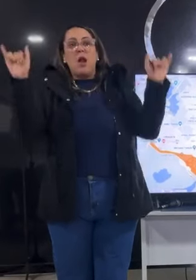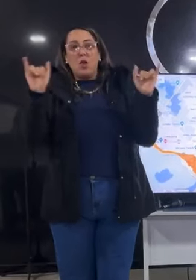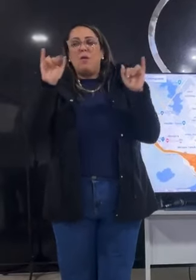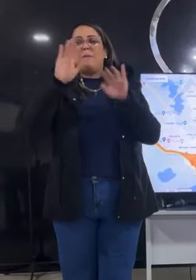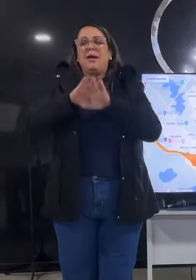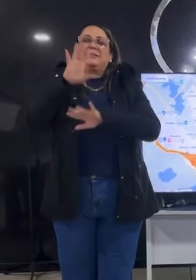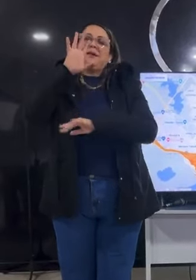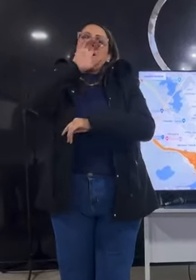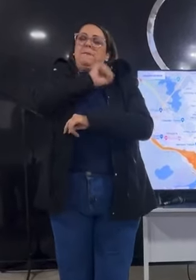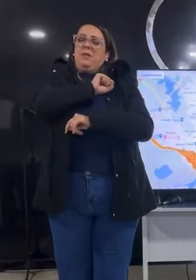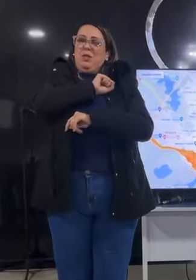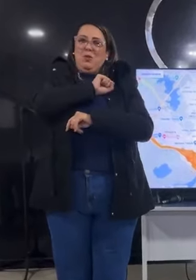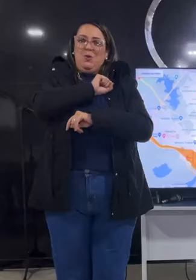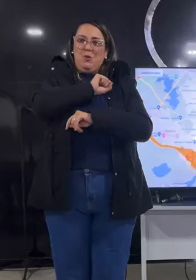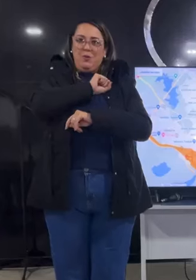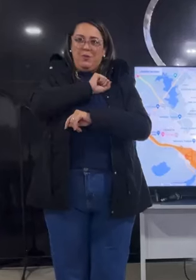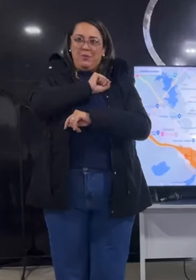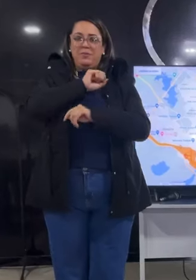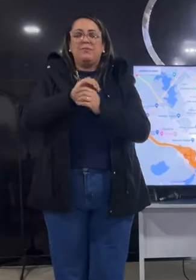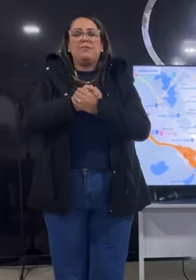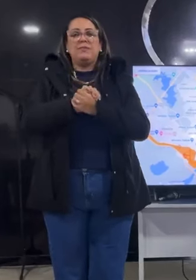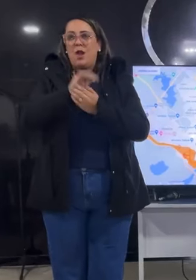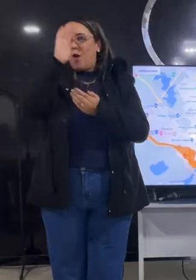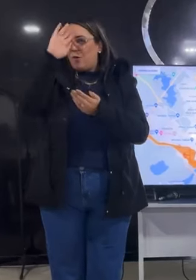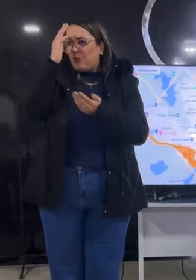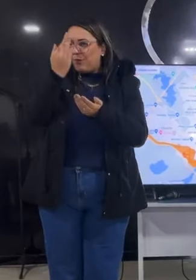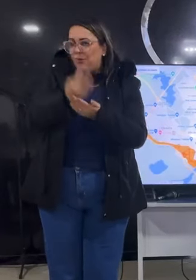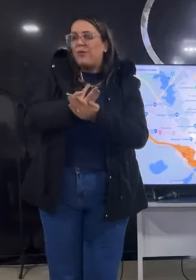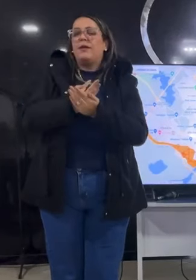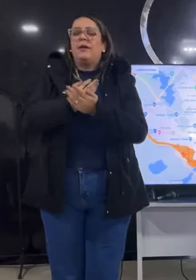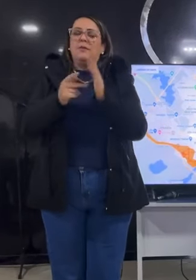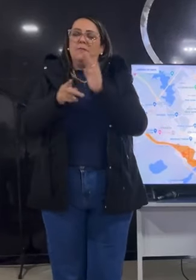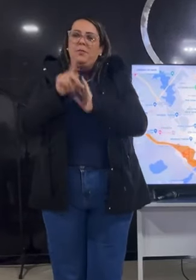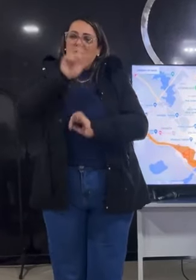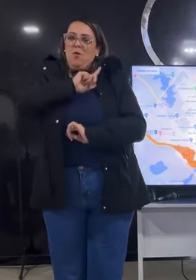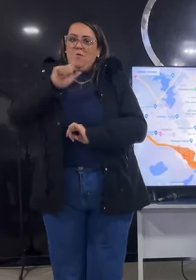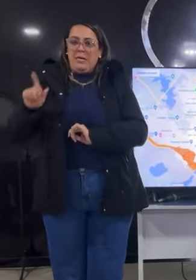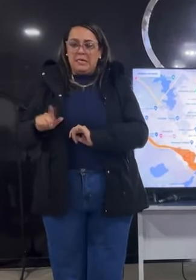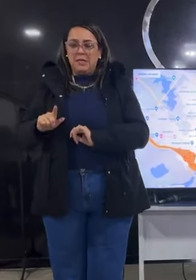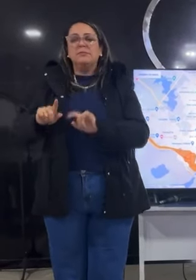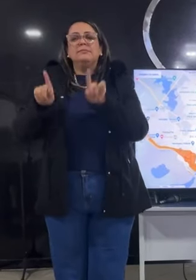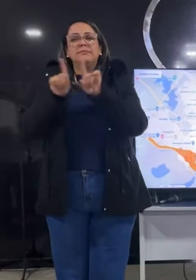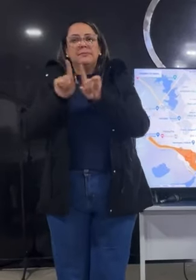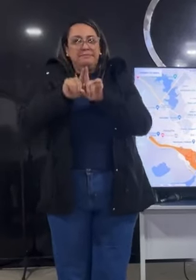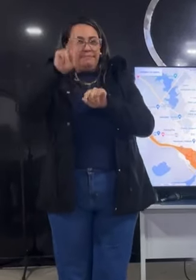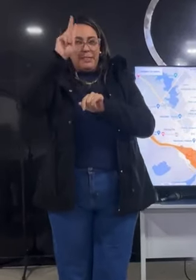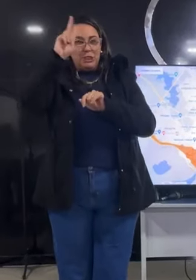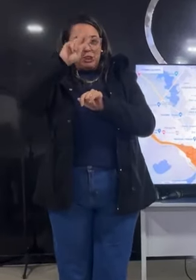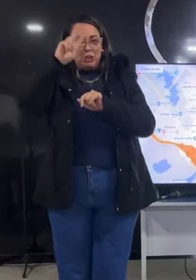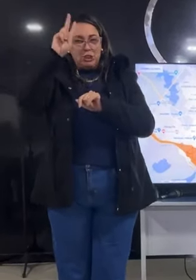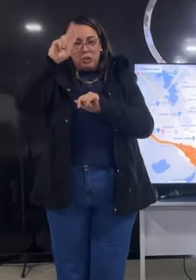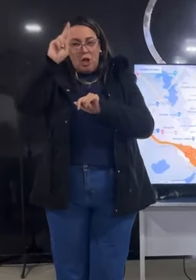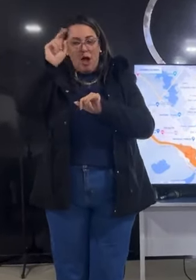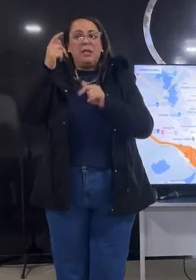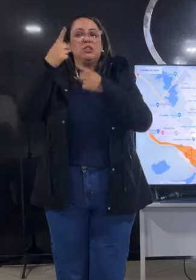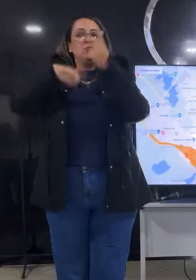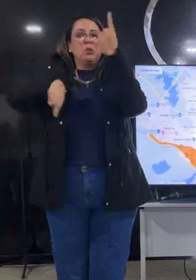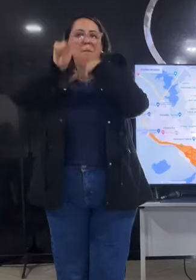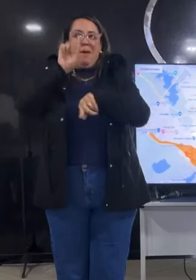ser mais rápida do que cima imagino então confiando na na firmeza do nosso Governador na nossa história de resiliência e força